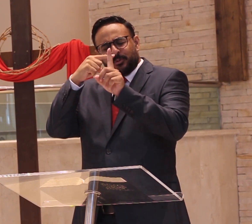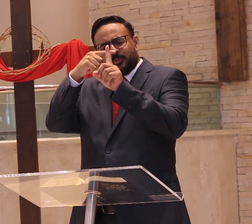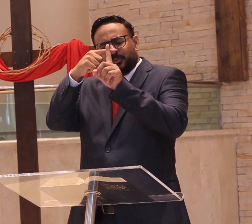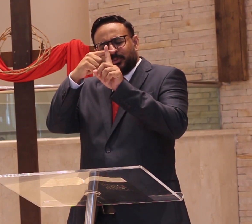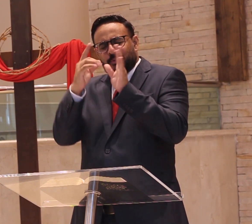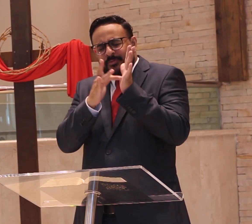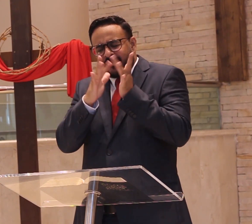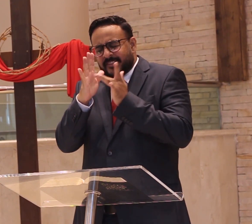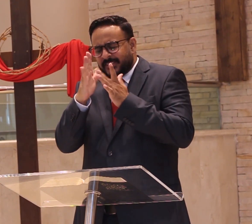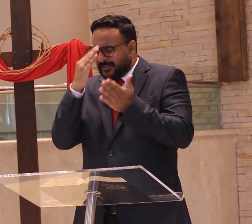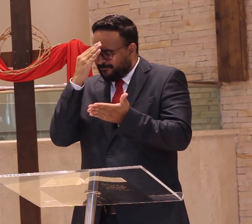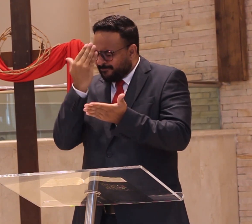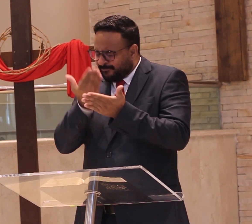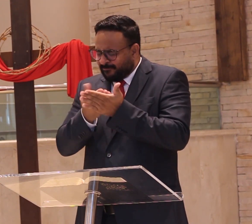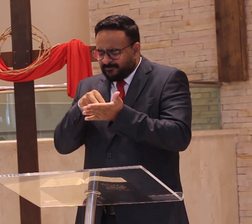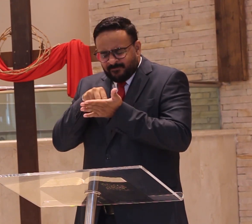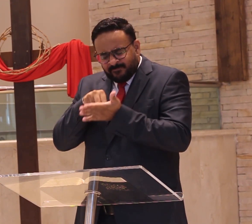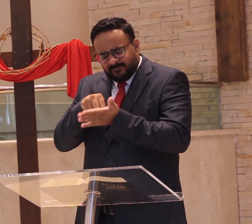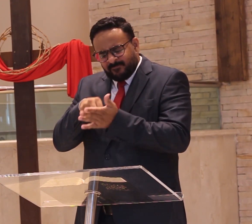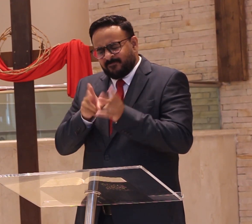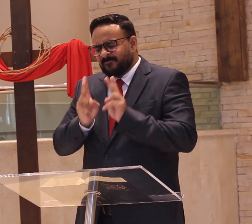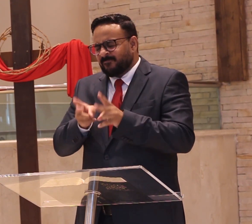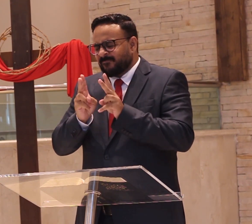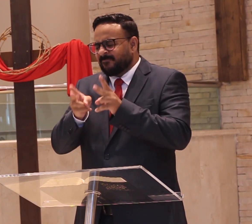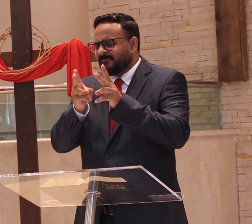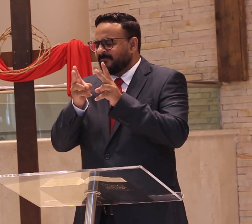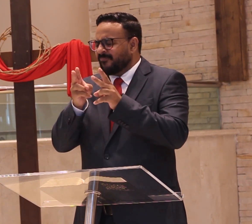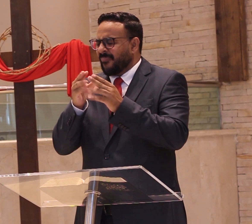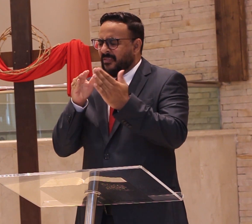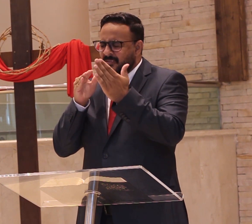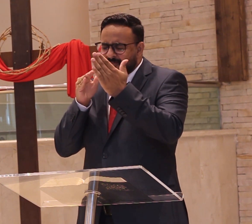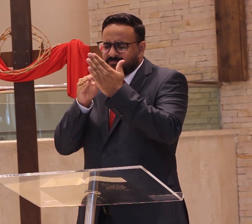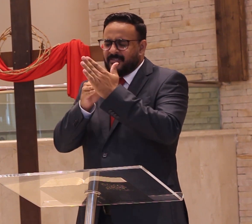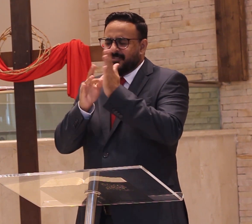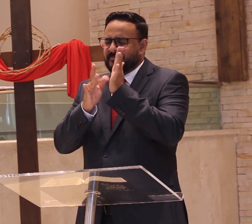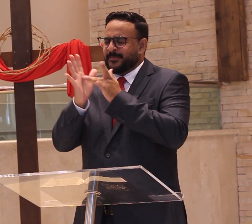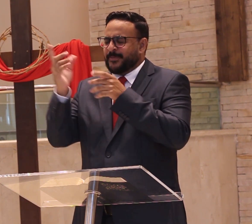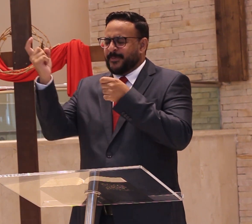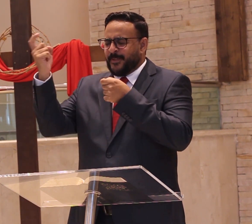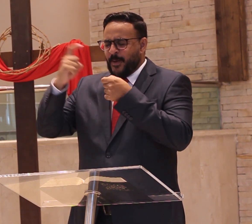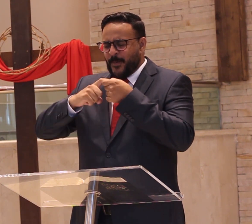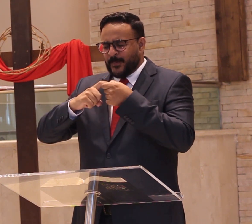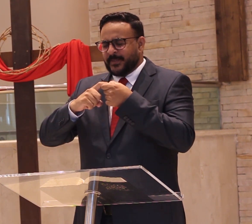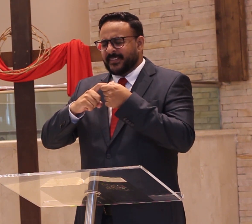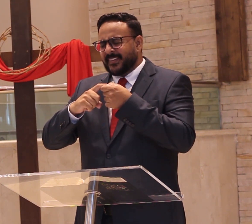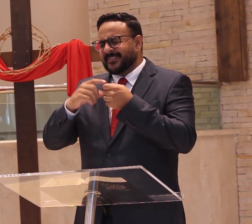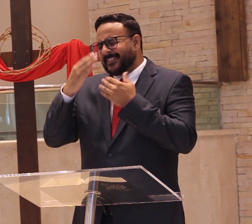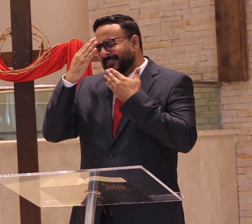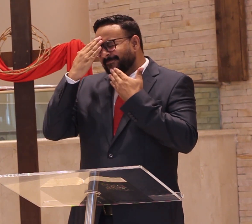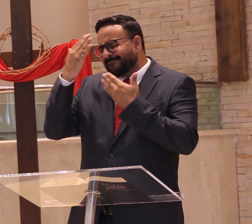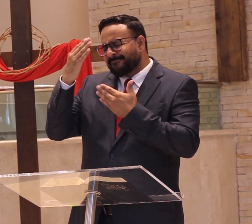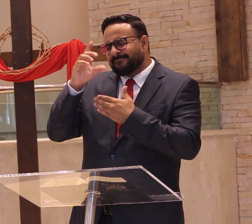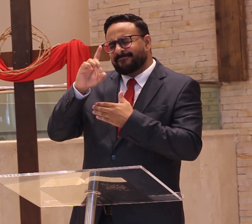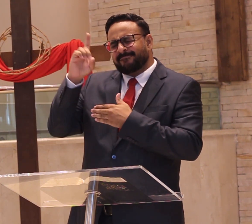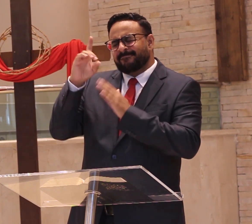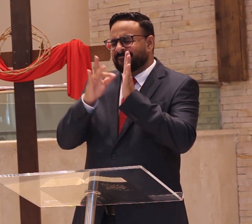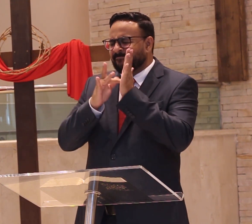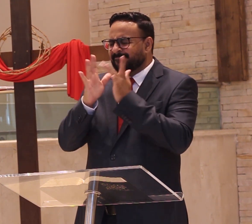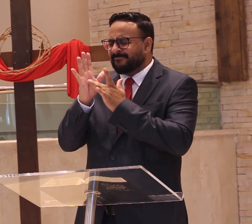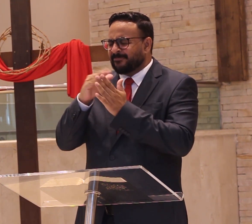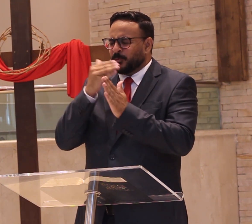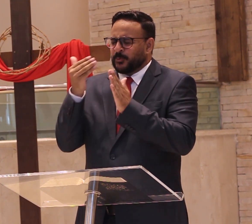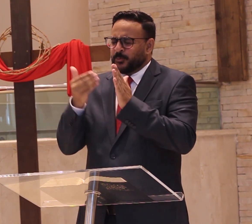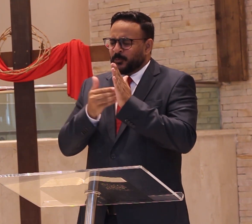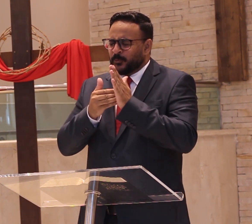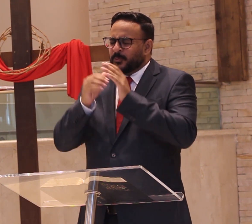eterna. Porque sabemos que Jesus Cristo morreu na cruz do Calvário e por isso acreditamos que Ele em breve voltará e queremos